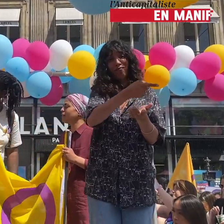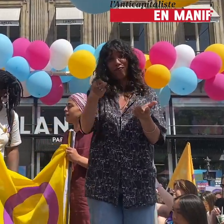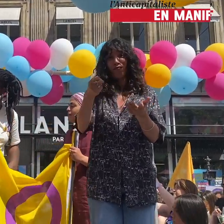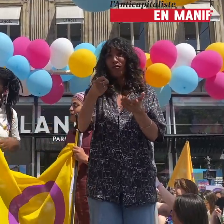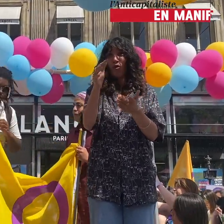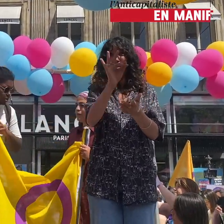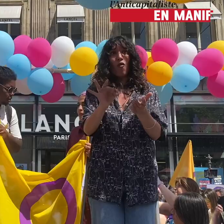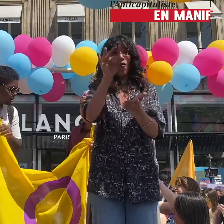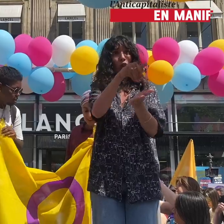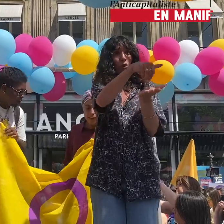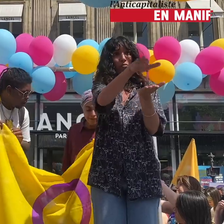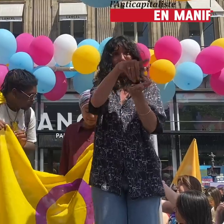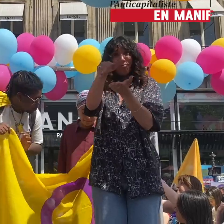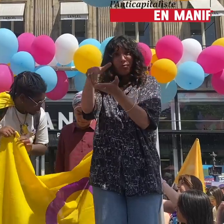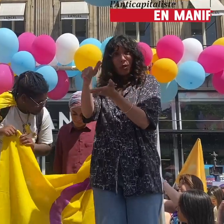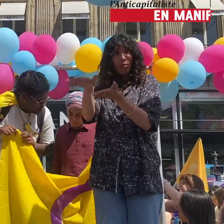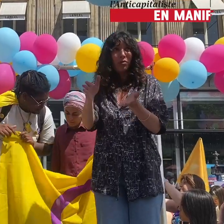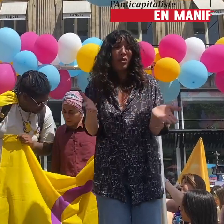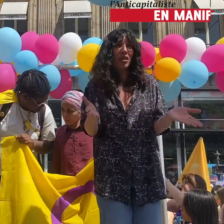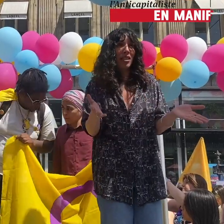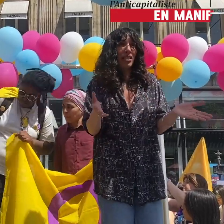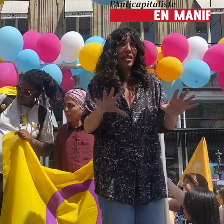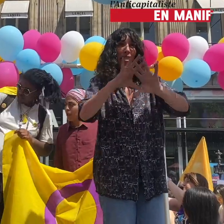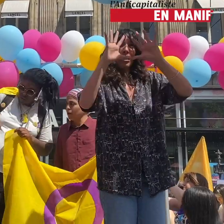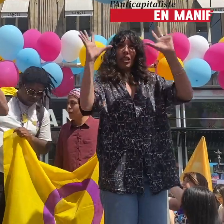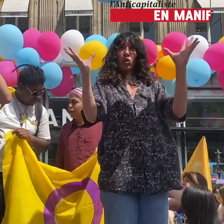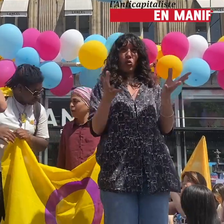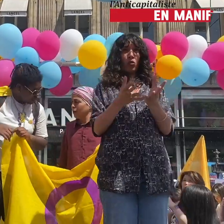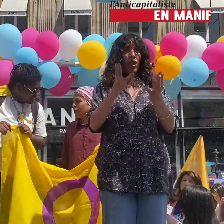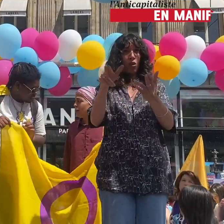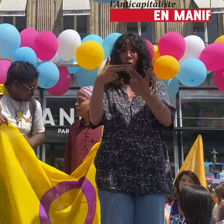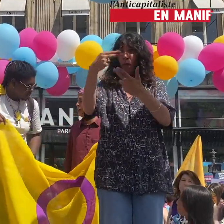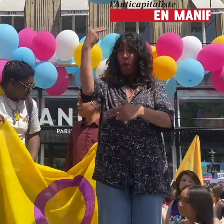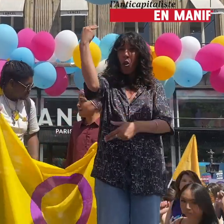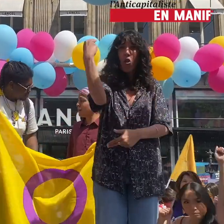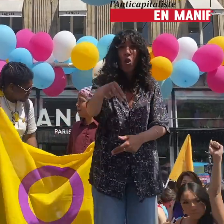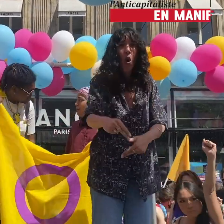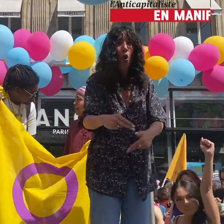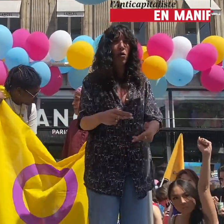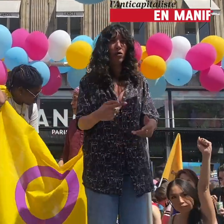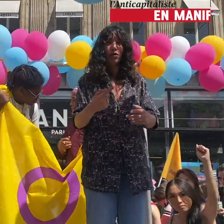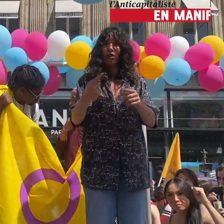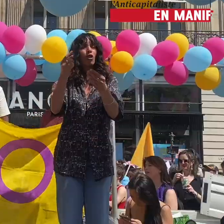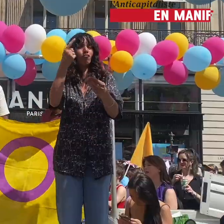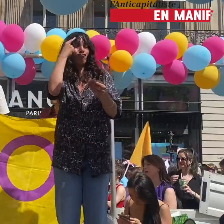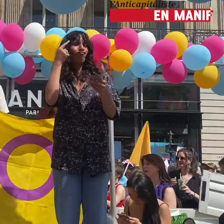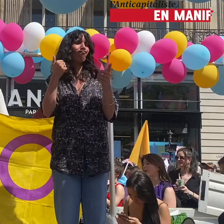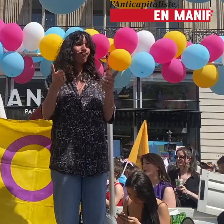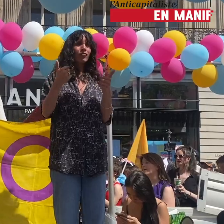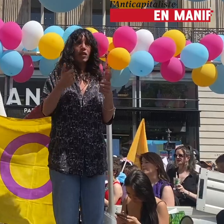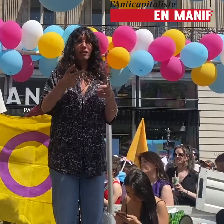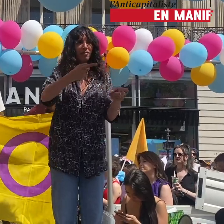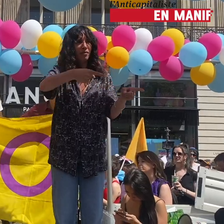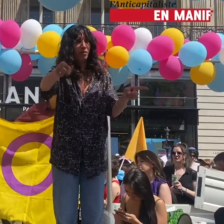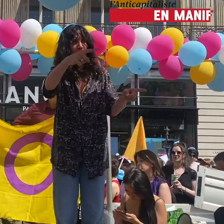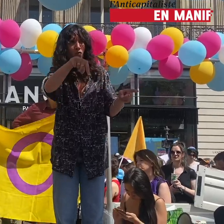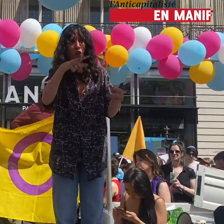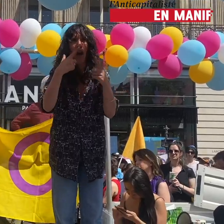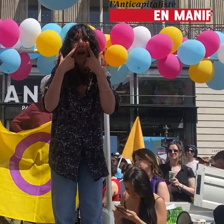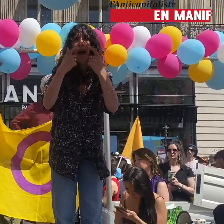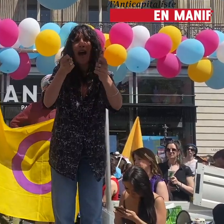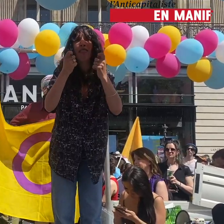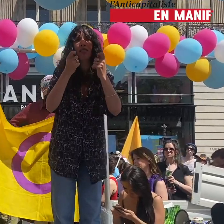français. Et à tout ça, à ces conditions, on dit non, on ne négocie pas. Faites attention,